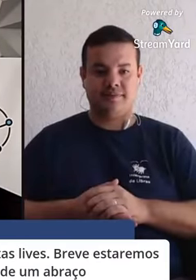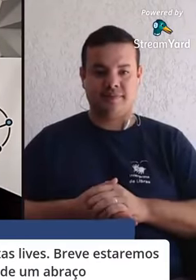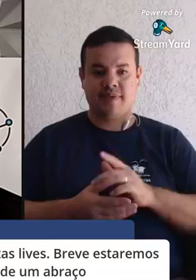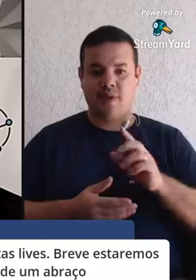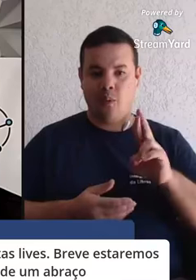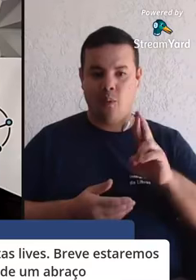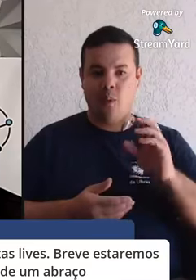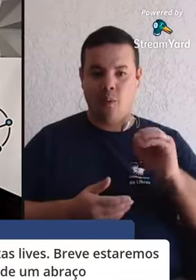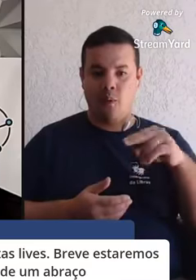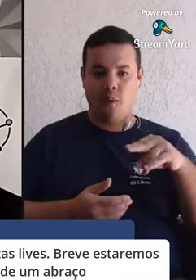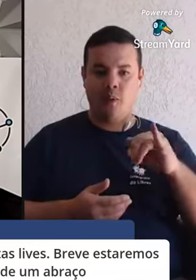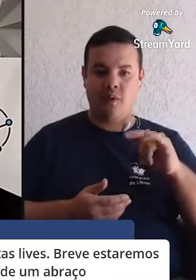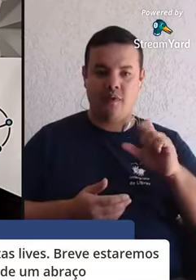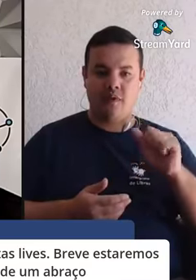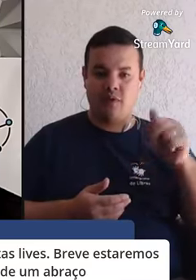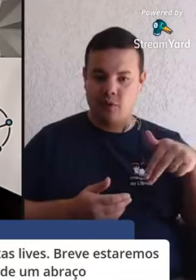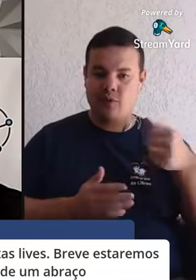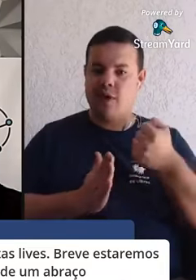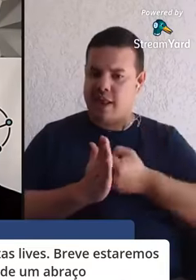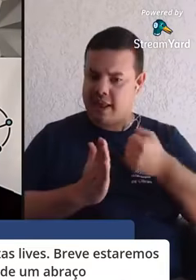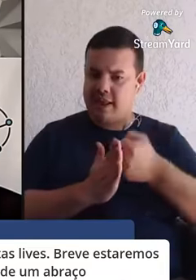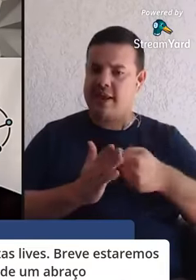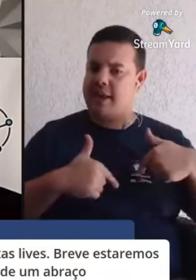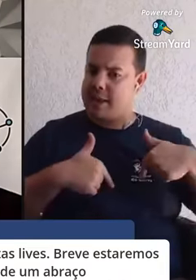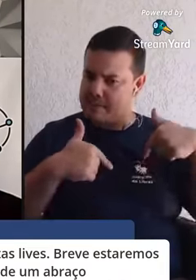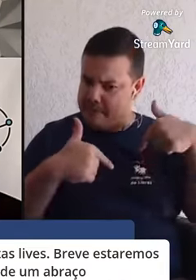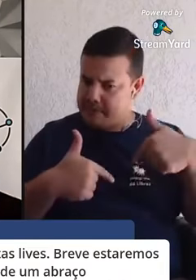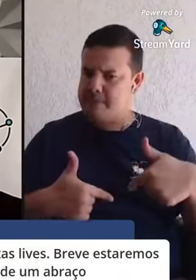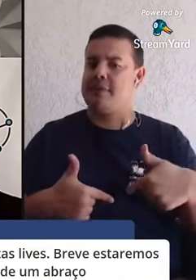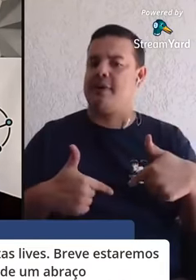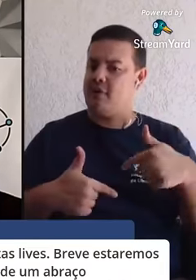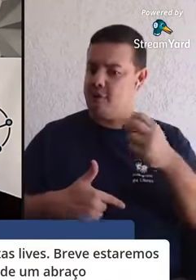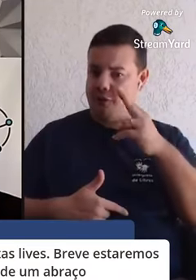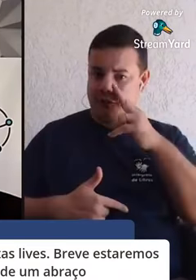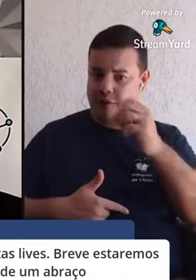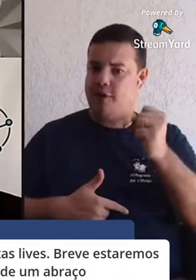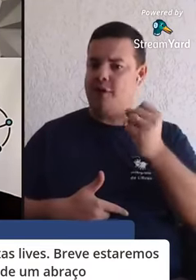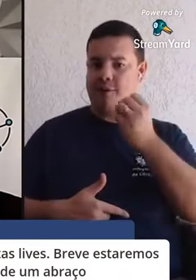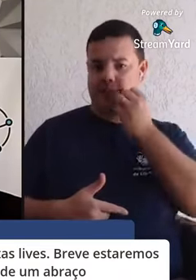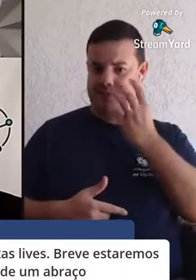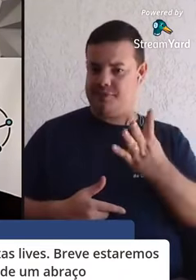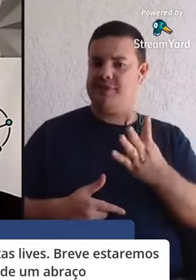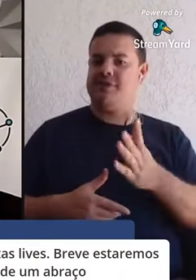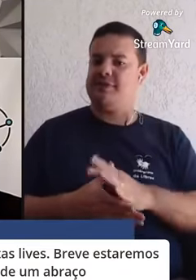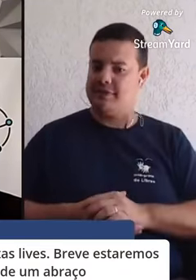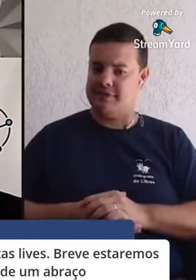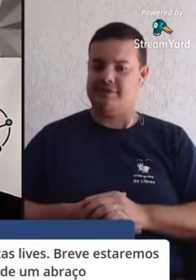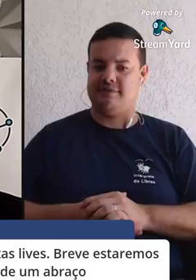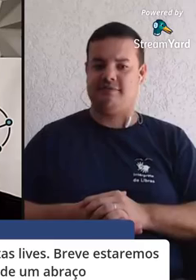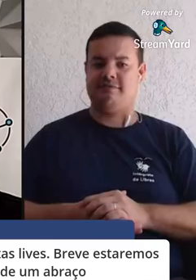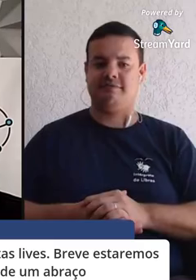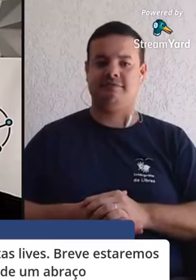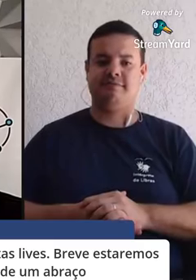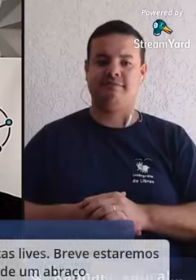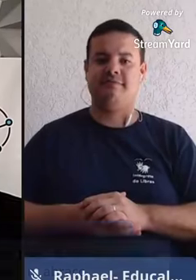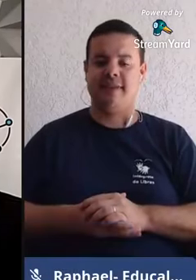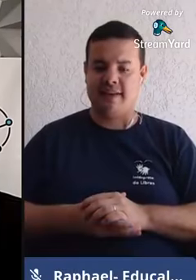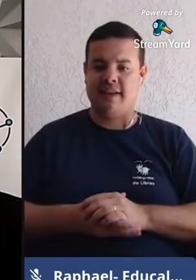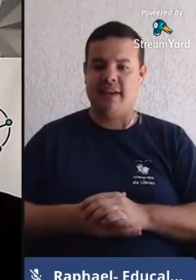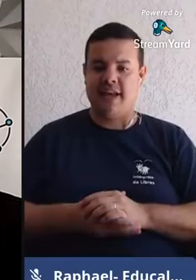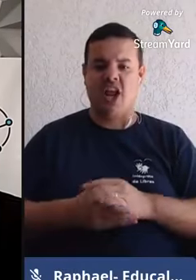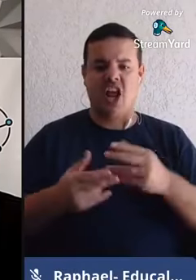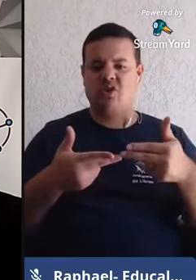Ronilson é militante dos bons, daquele que não deixa... Por lá agora. Não deixa as